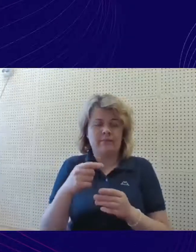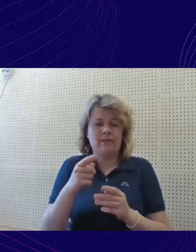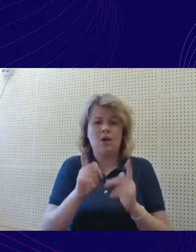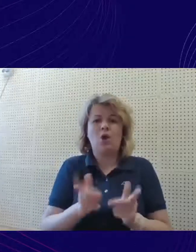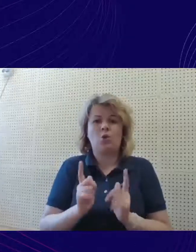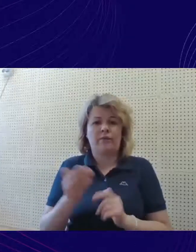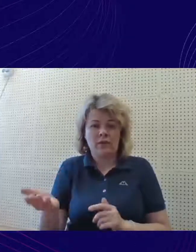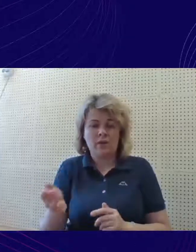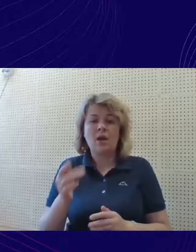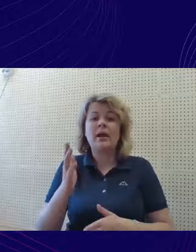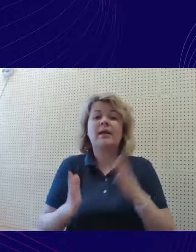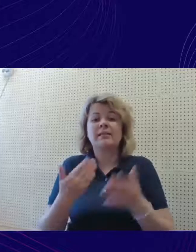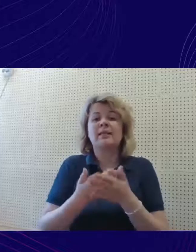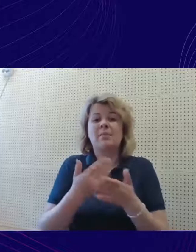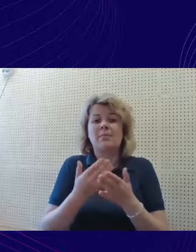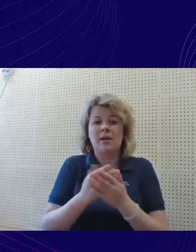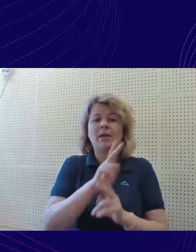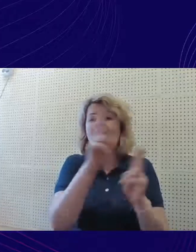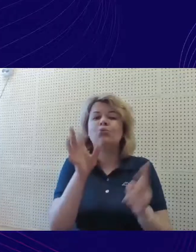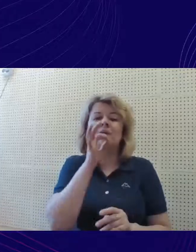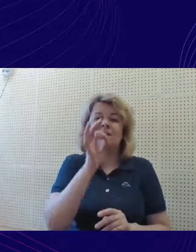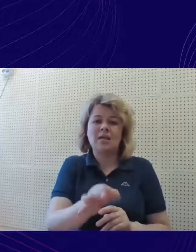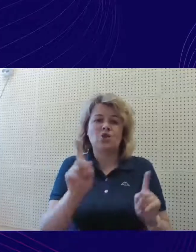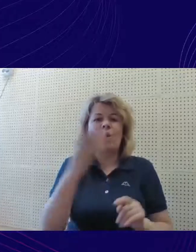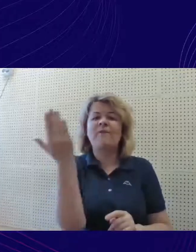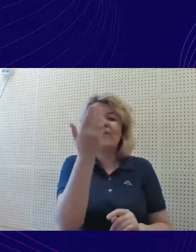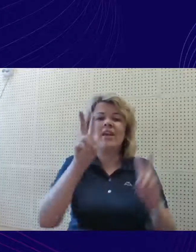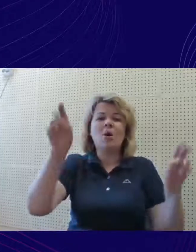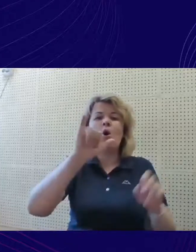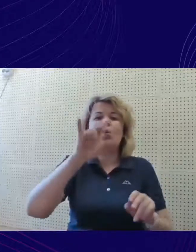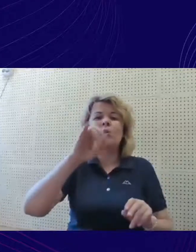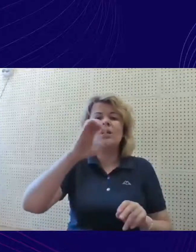что фильм «Унесенные ветром» – это абсолютно